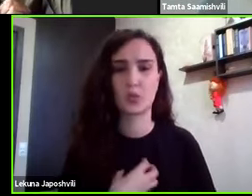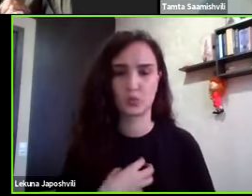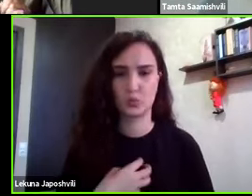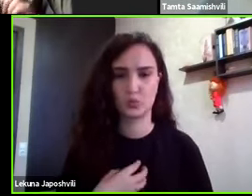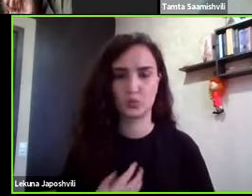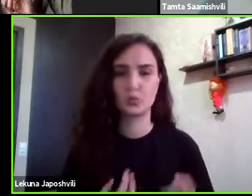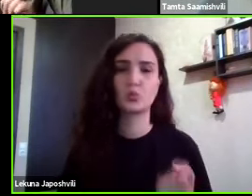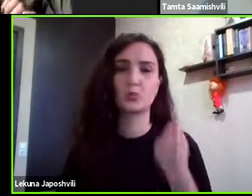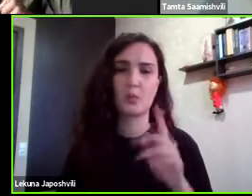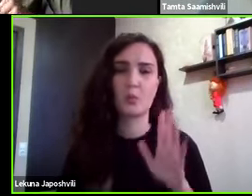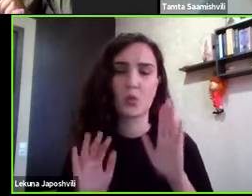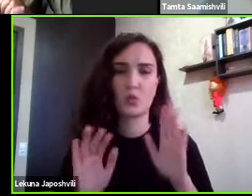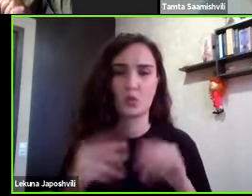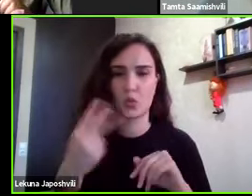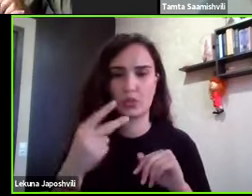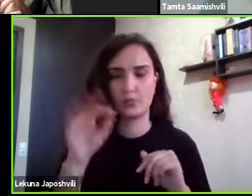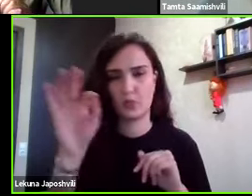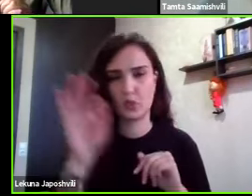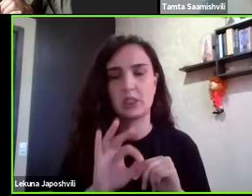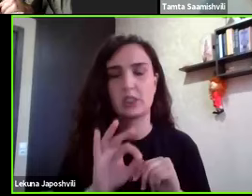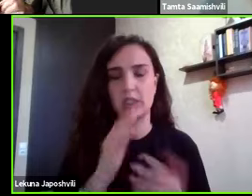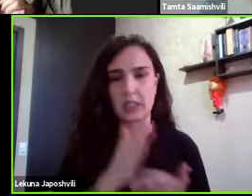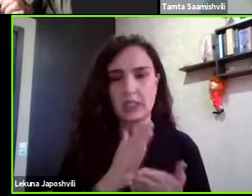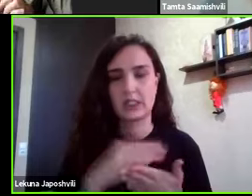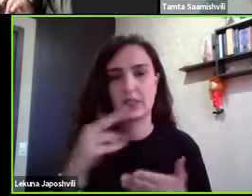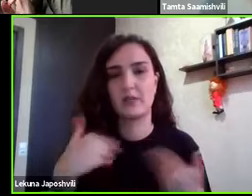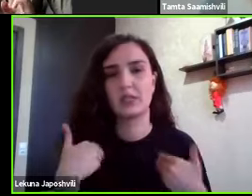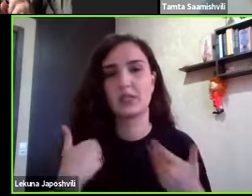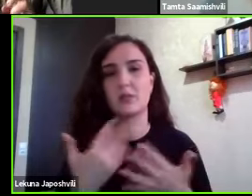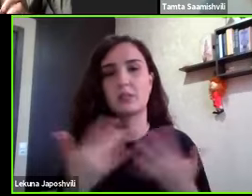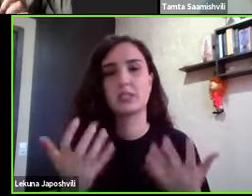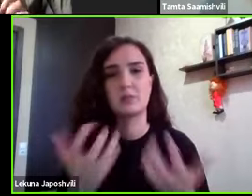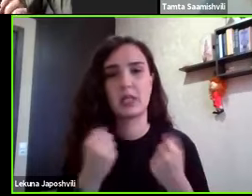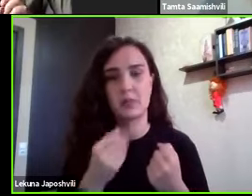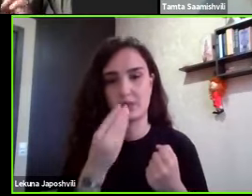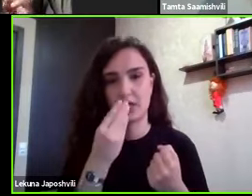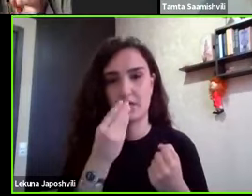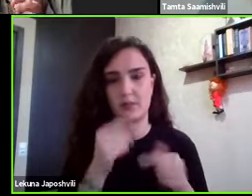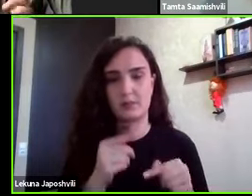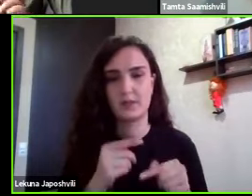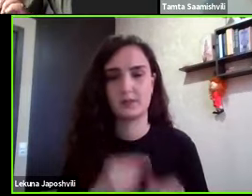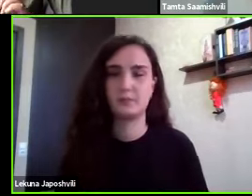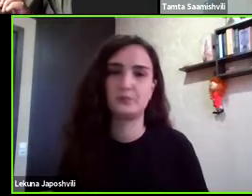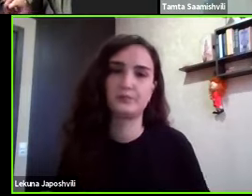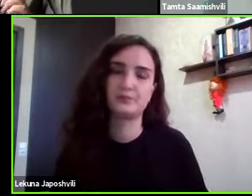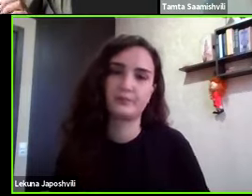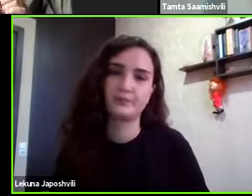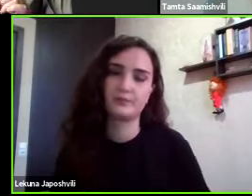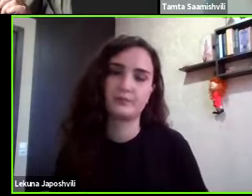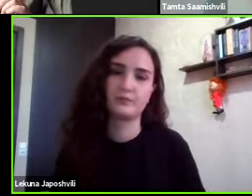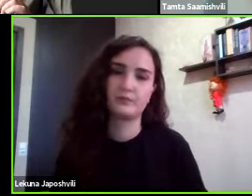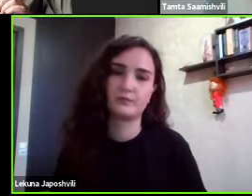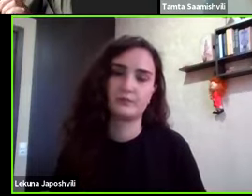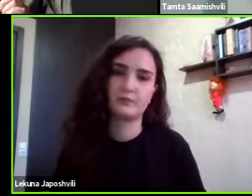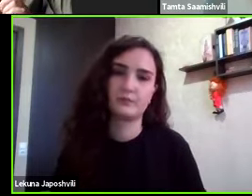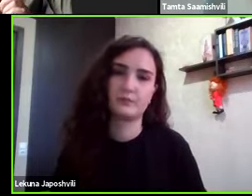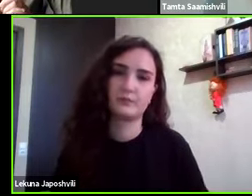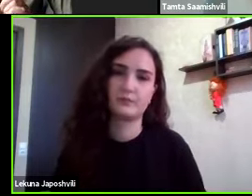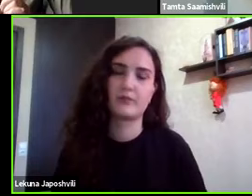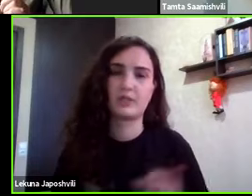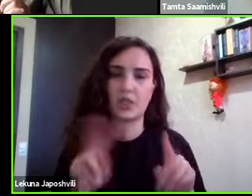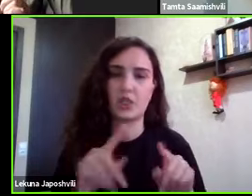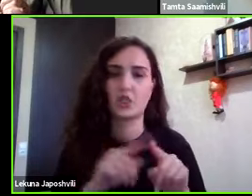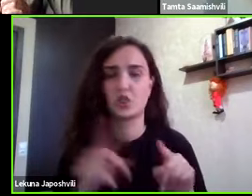თურმე მხოლოდ 20% ხდება დ-ვიტამინის ათვისება საკვებით და დანარჩენი უნდა